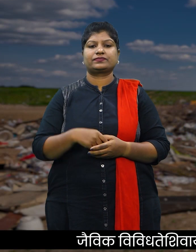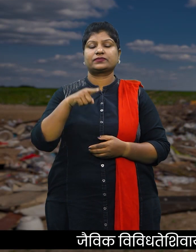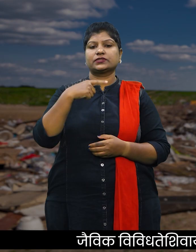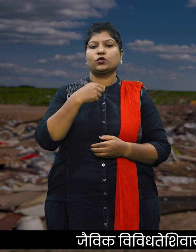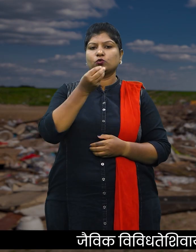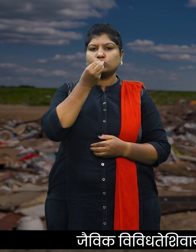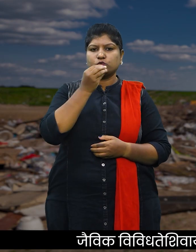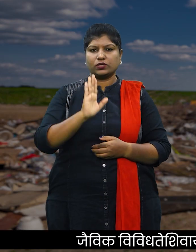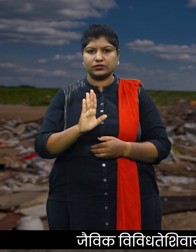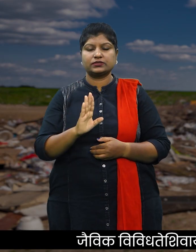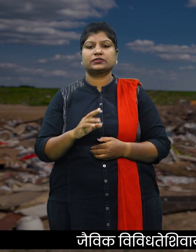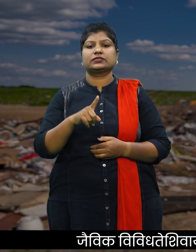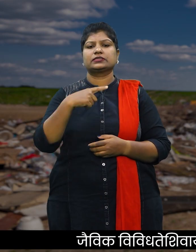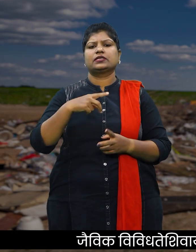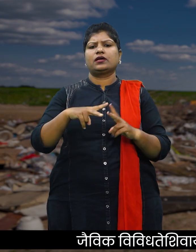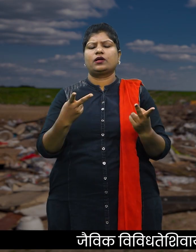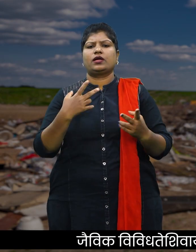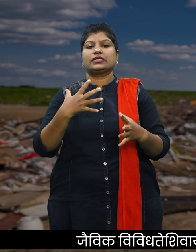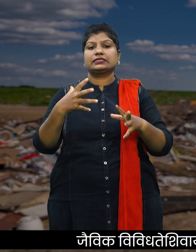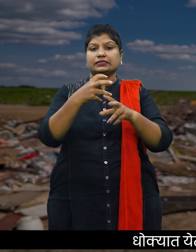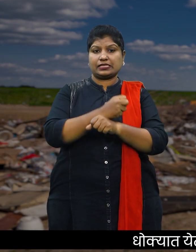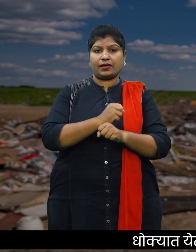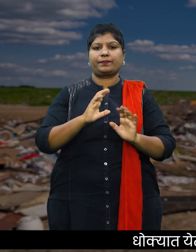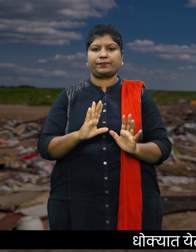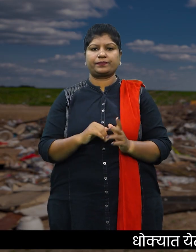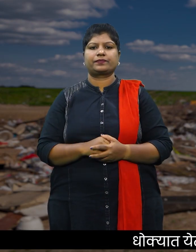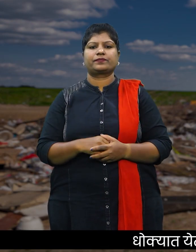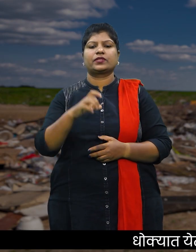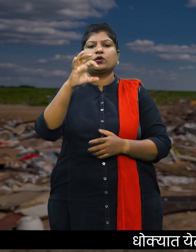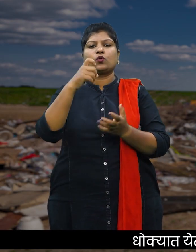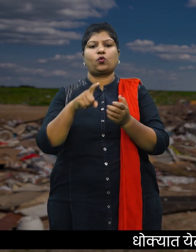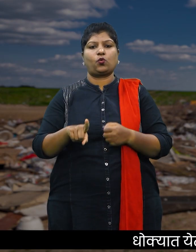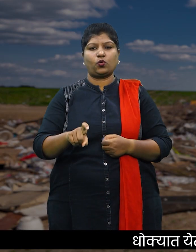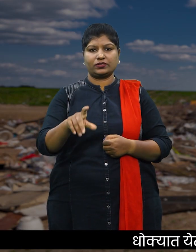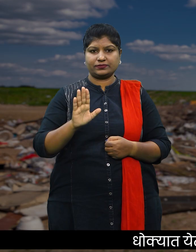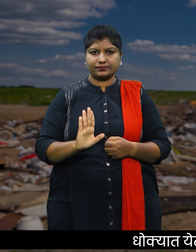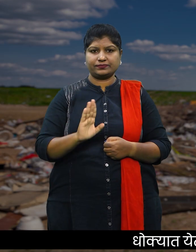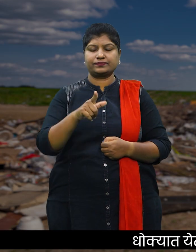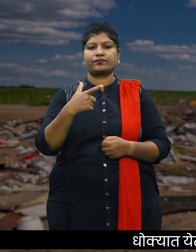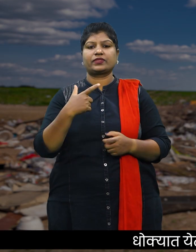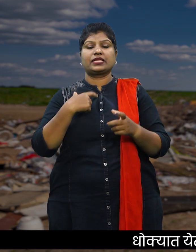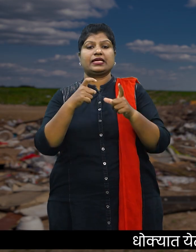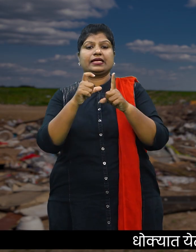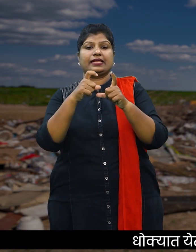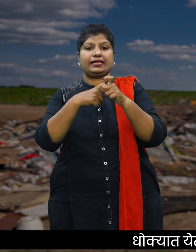जैविक विविधतेशिवाय अन्नजाळे विस्कळीत होतील आणि जीव धोक्यात येतील आणि नंतर नामशेष होतील.